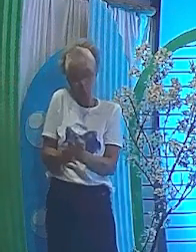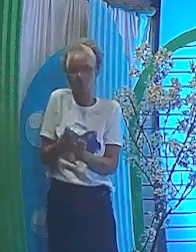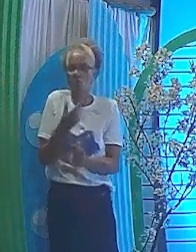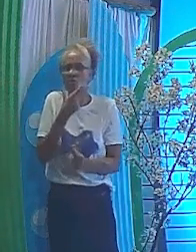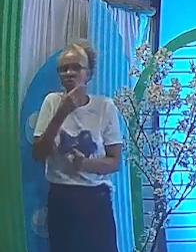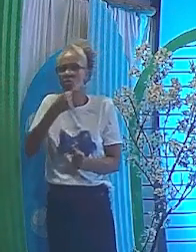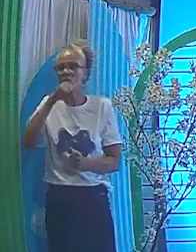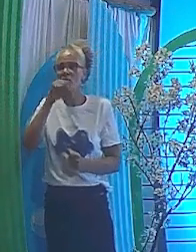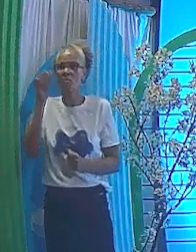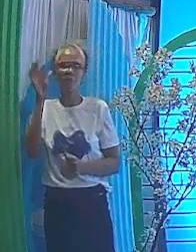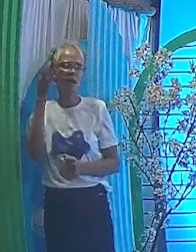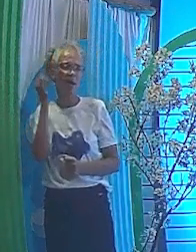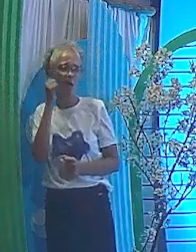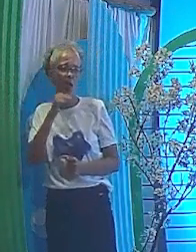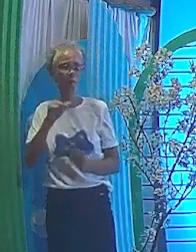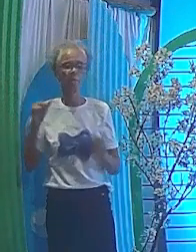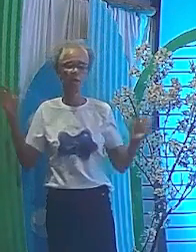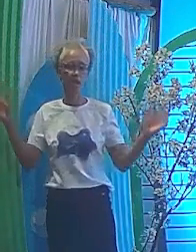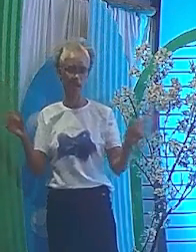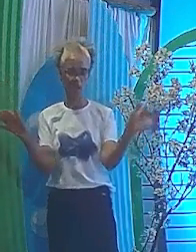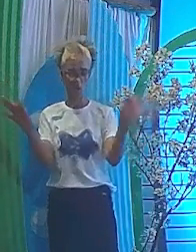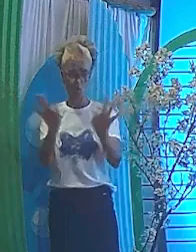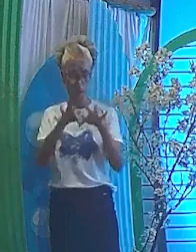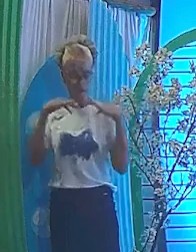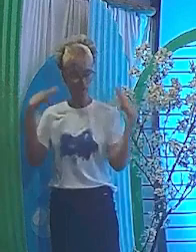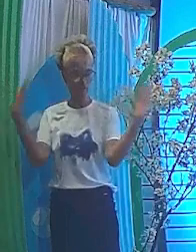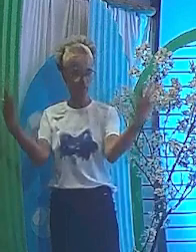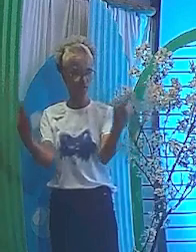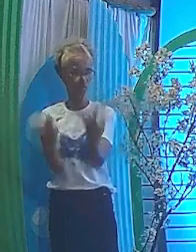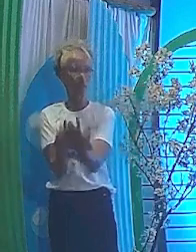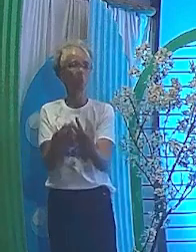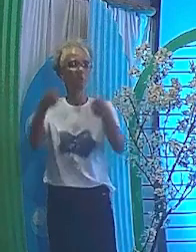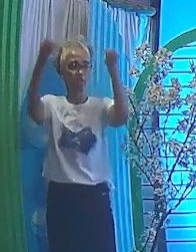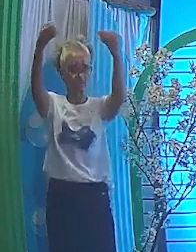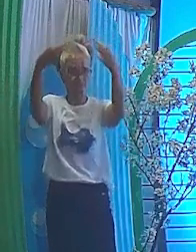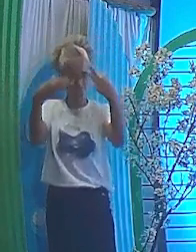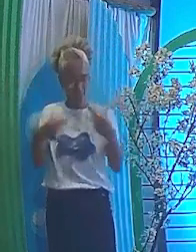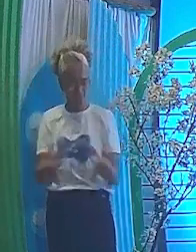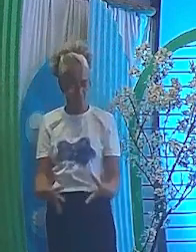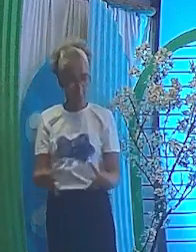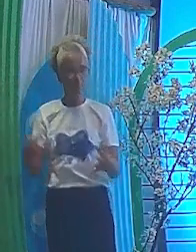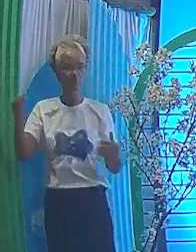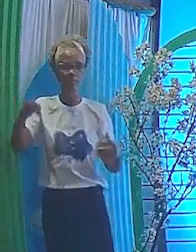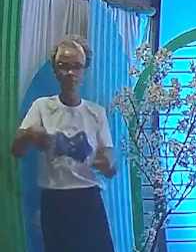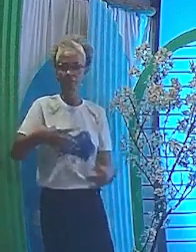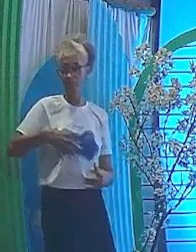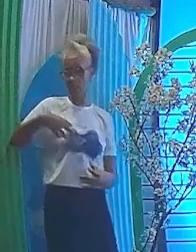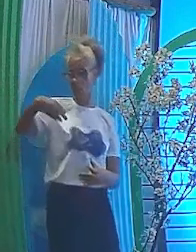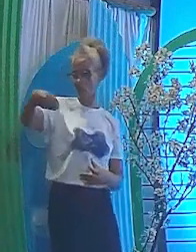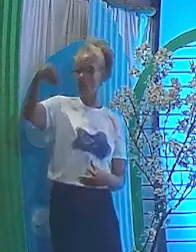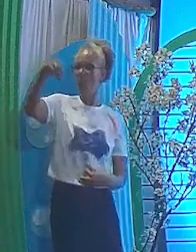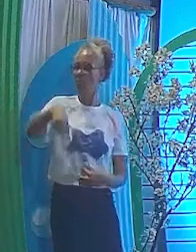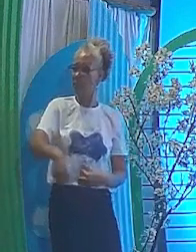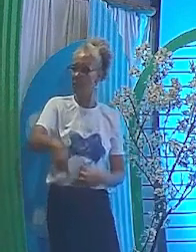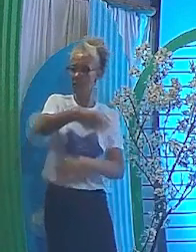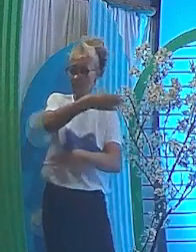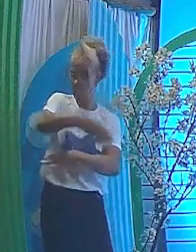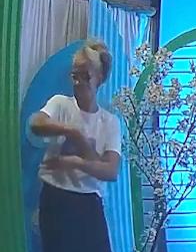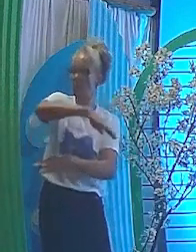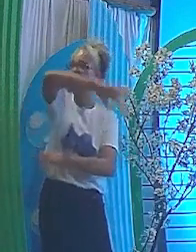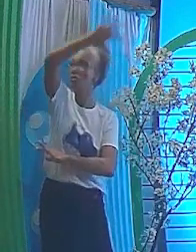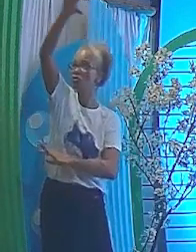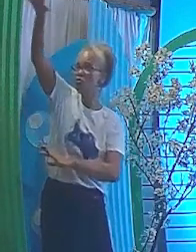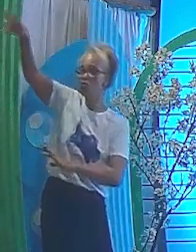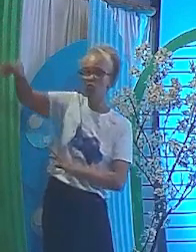vocês, famílias. É importante que a gente tenha esse exemplo também, né, da leitura como algo da família, da comunidade, para que as crianças